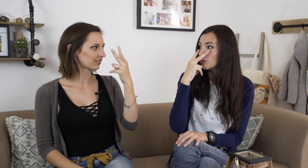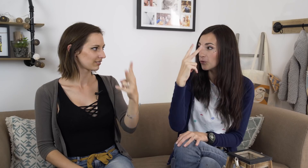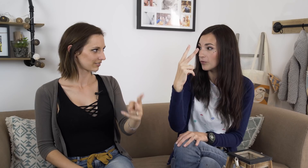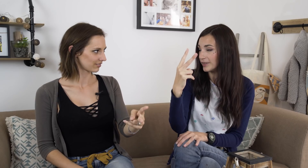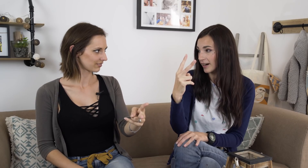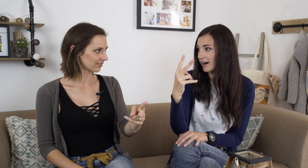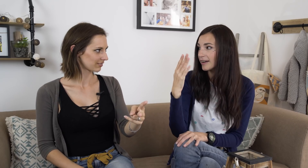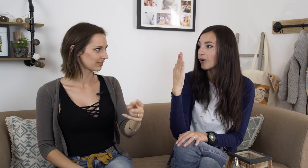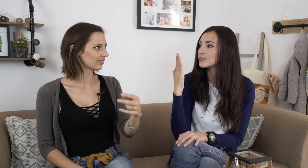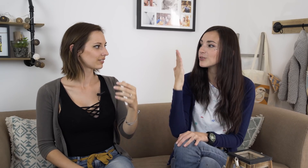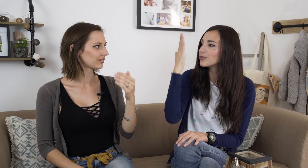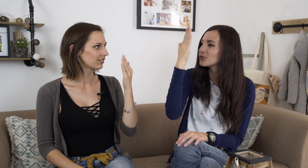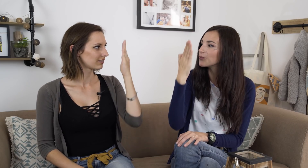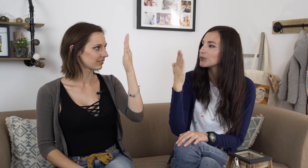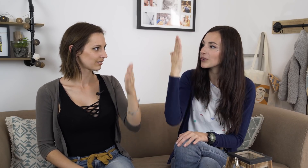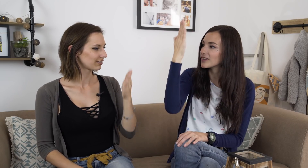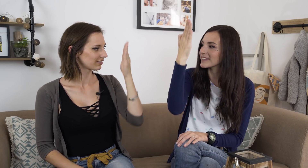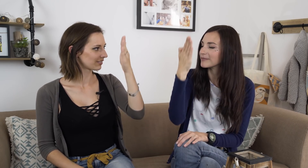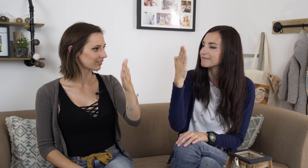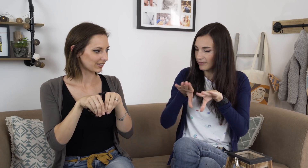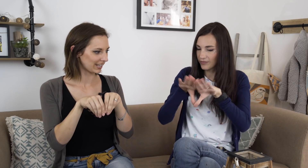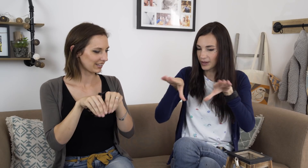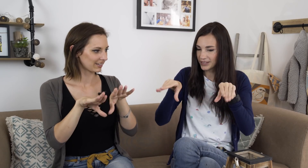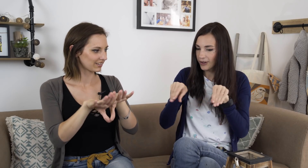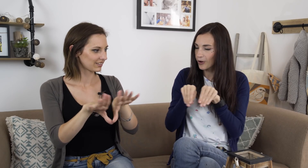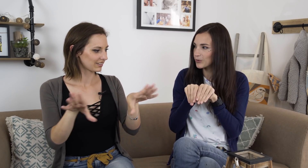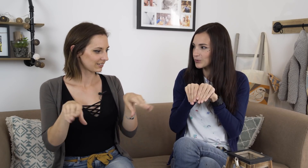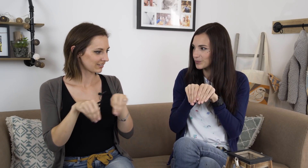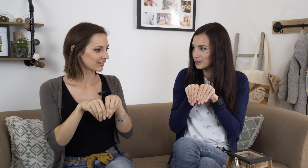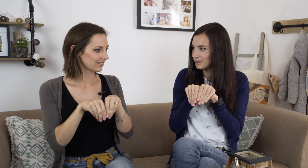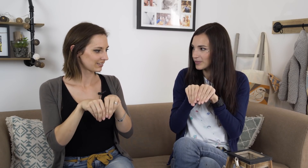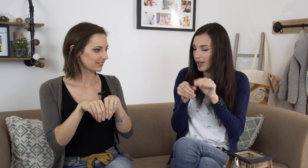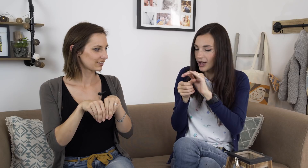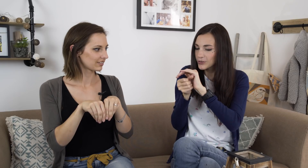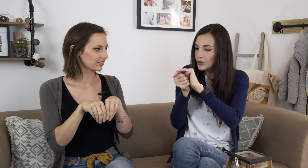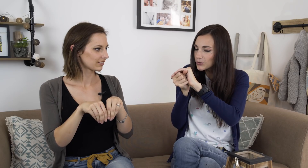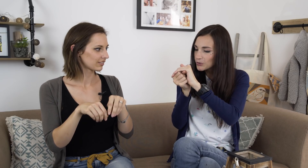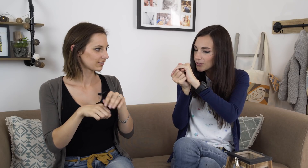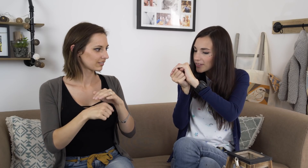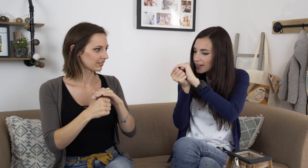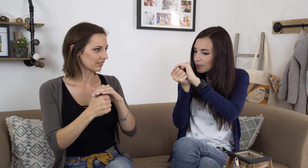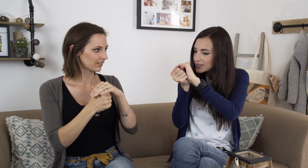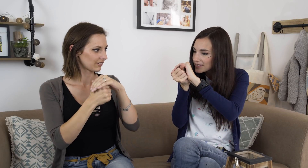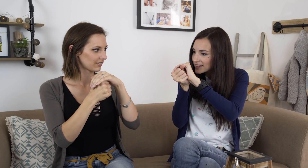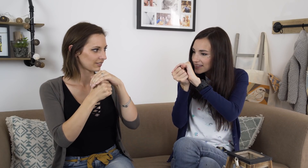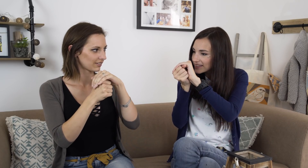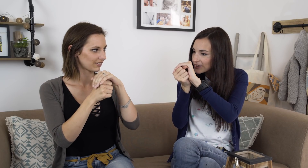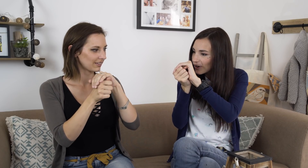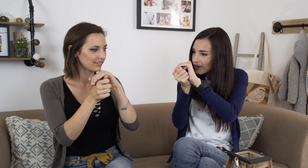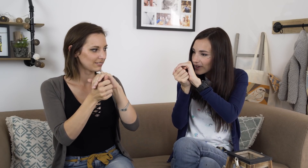ne verra, on rajoute le futur, c'est ça. Ok. Famille, un coup. Tortue, c'est la petite tête qui sort.